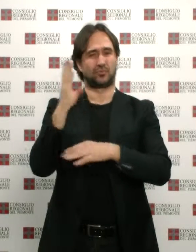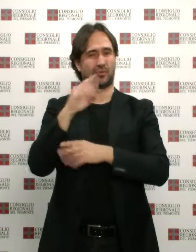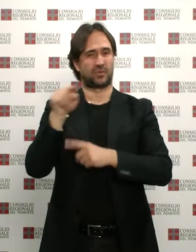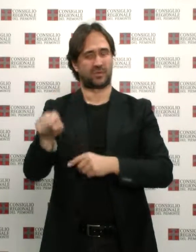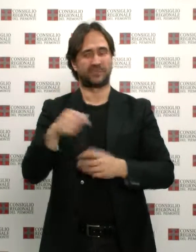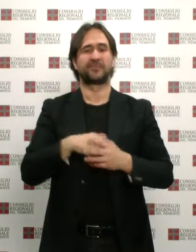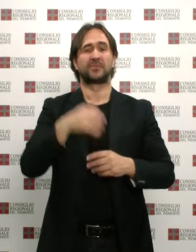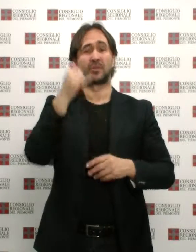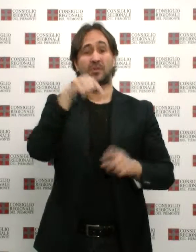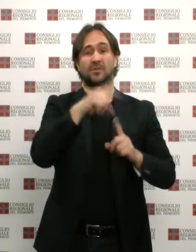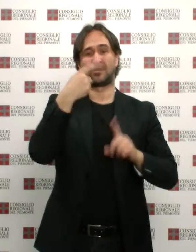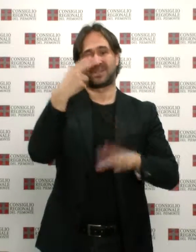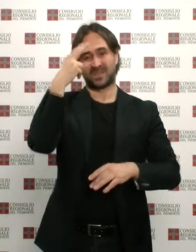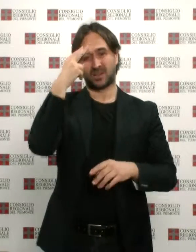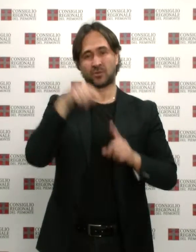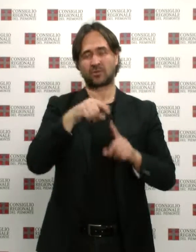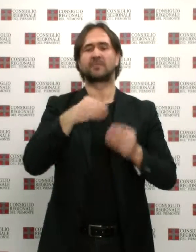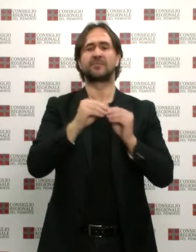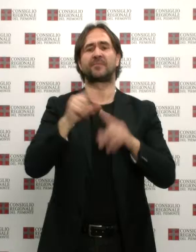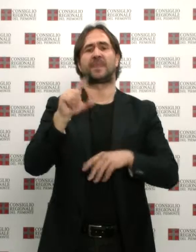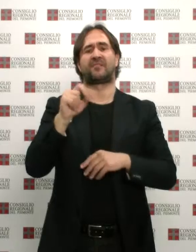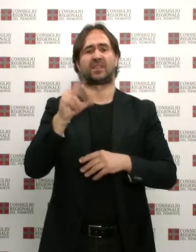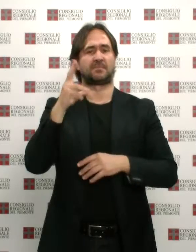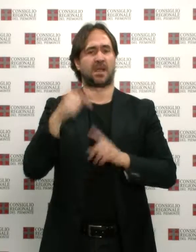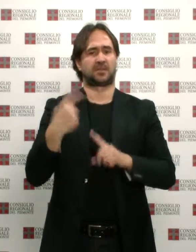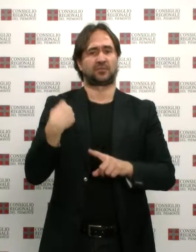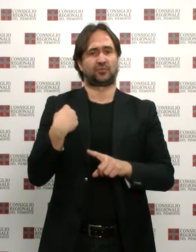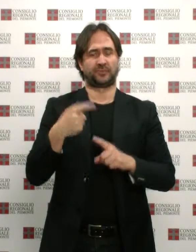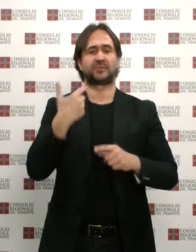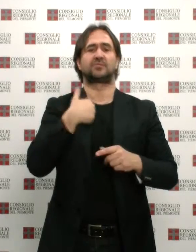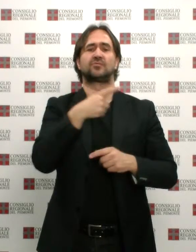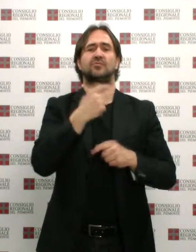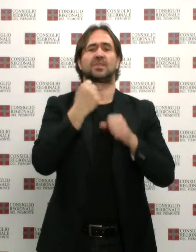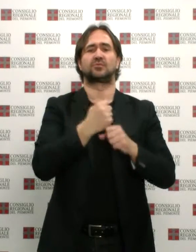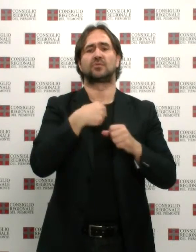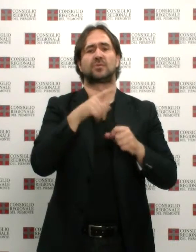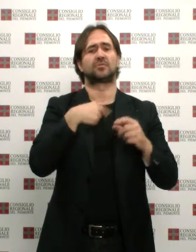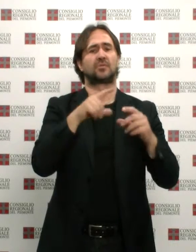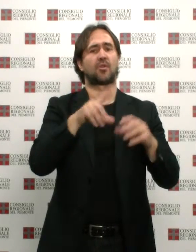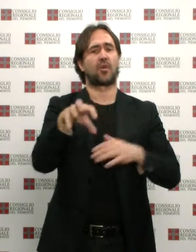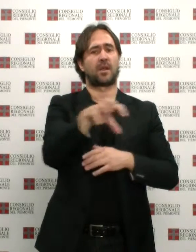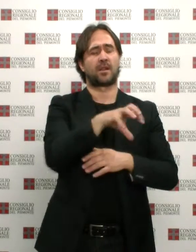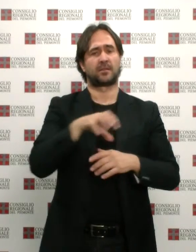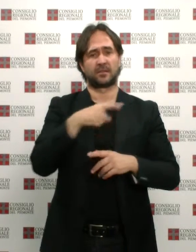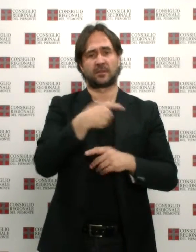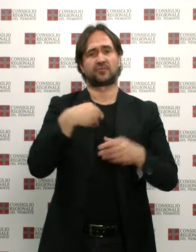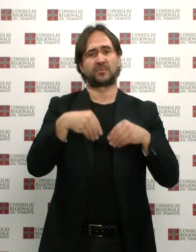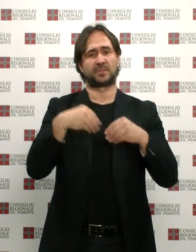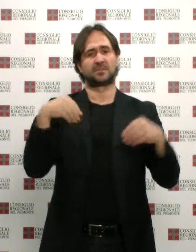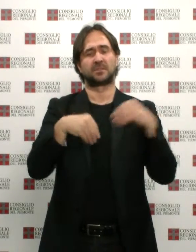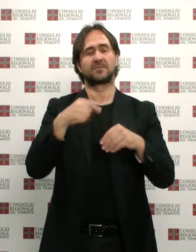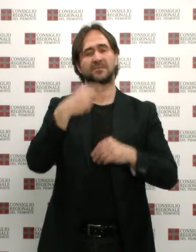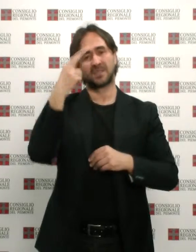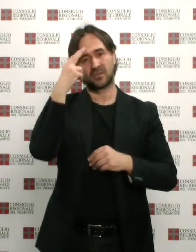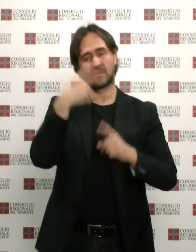dell'impegno a Torino si è svolta il 20 marzo, alla presenza delle istituzioni locali, per ricordare tutte le vittime innocenti delle mafie